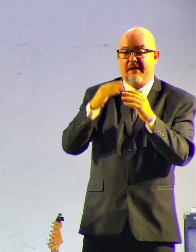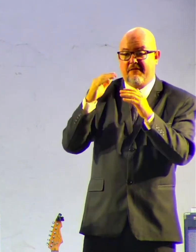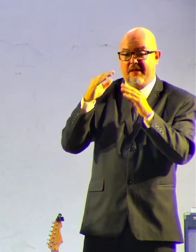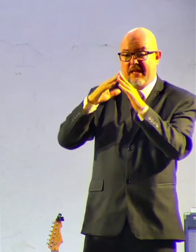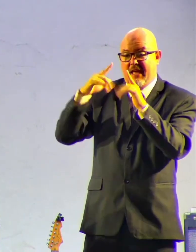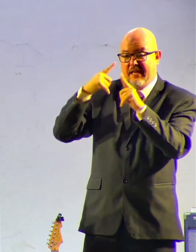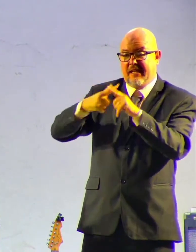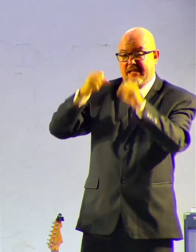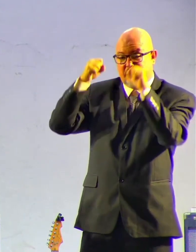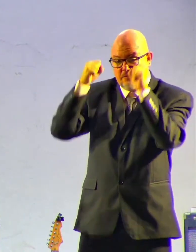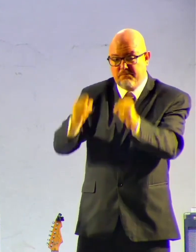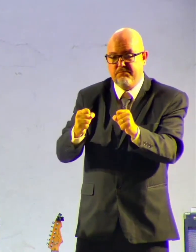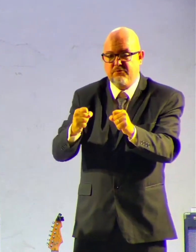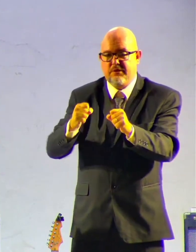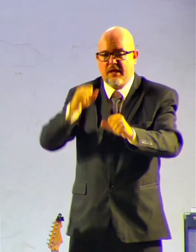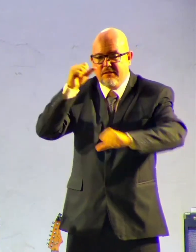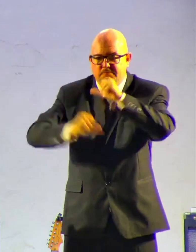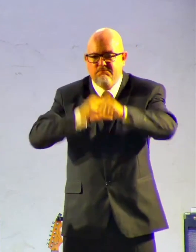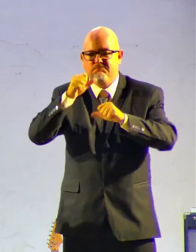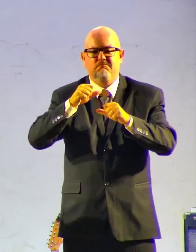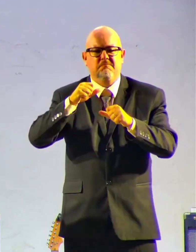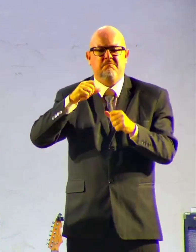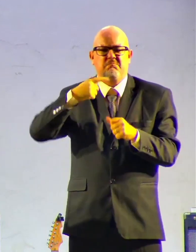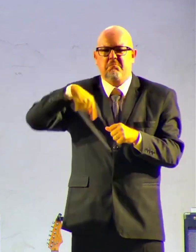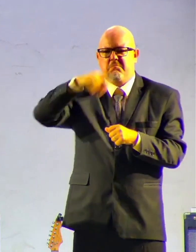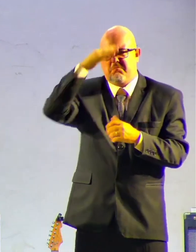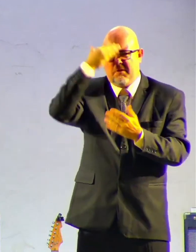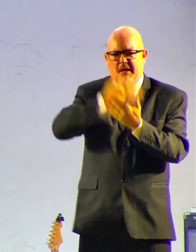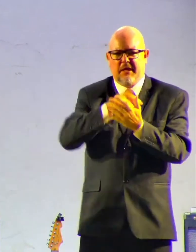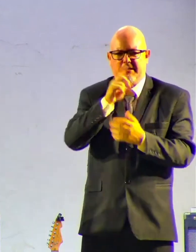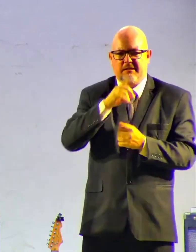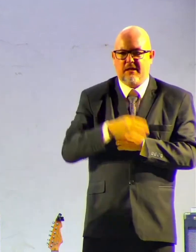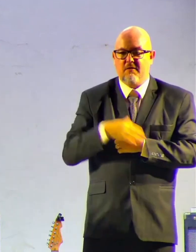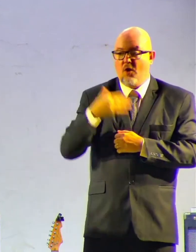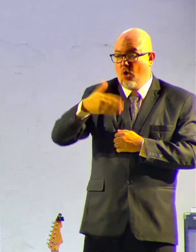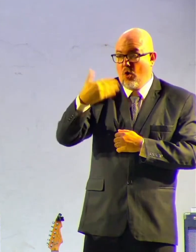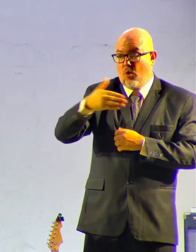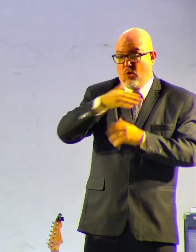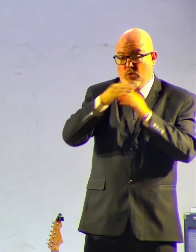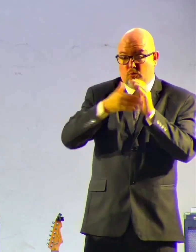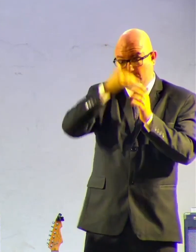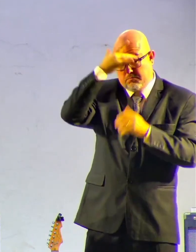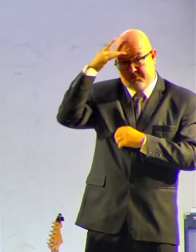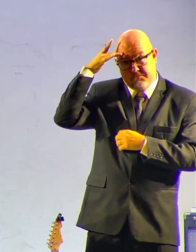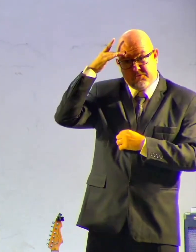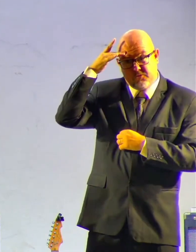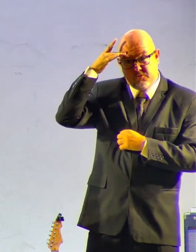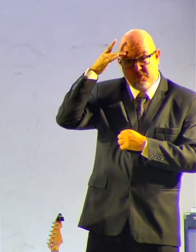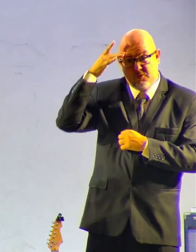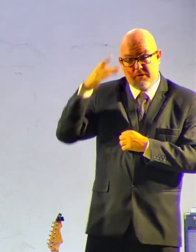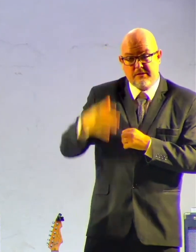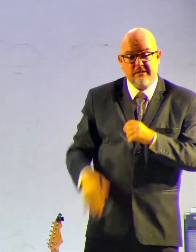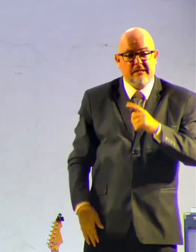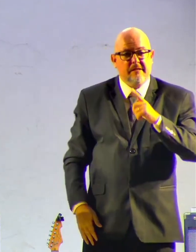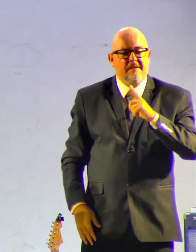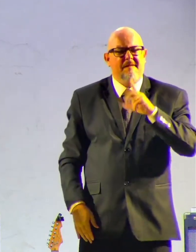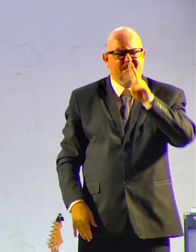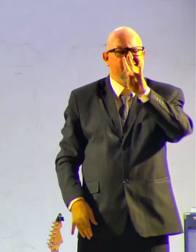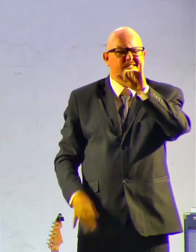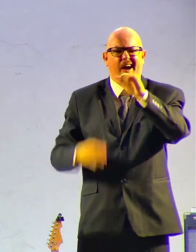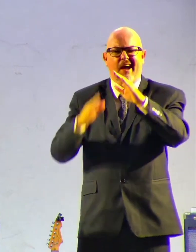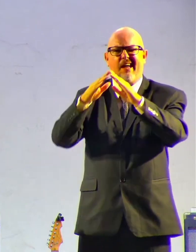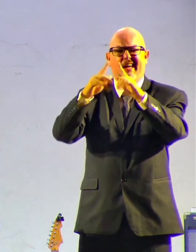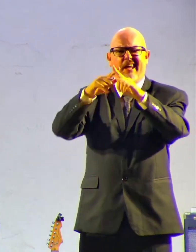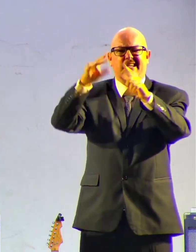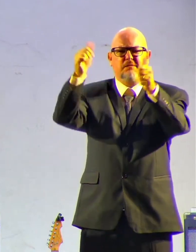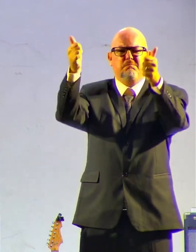pudesse ressurgir-se das cinzas. Quando todos, entretanto, apostavam no fracasso da